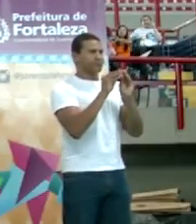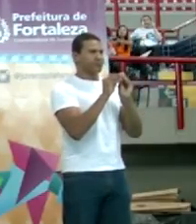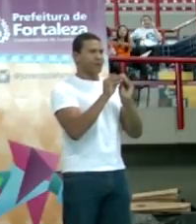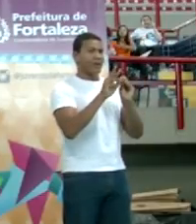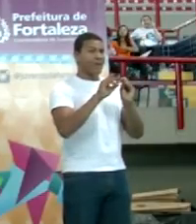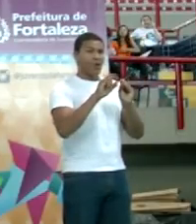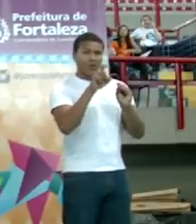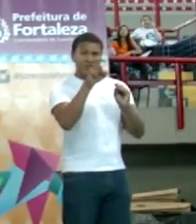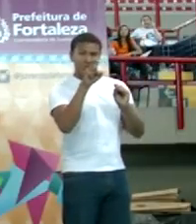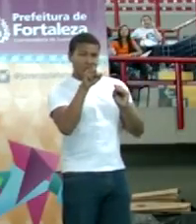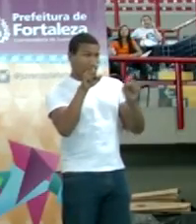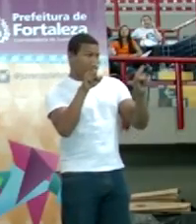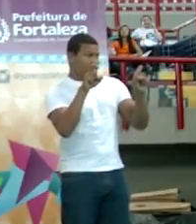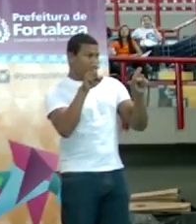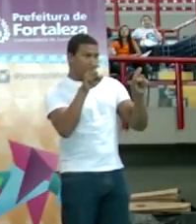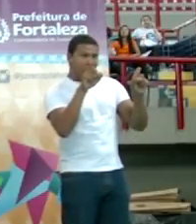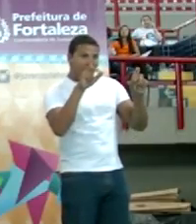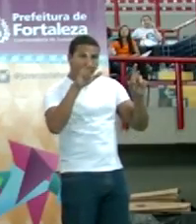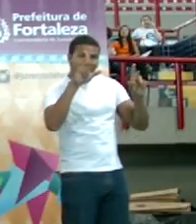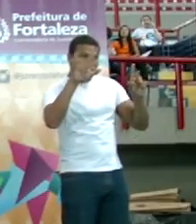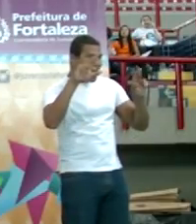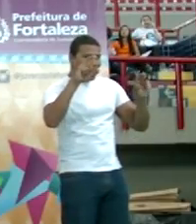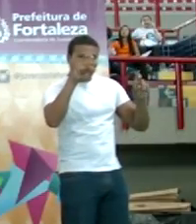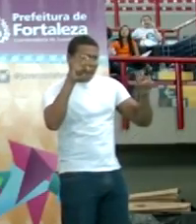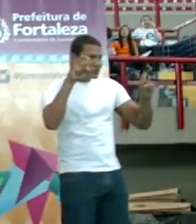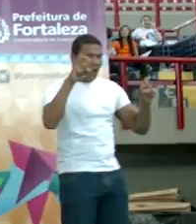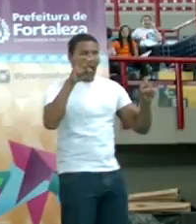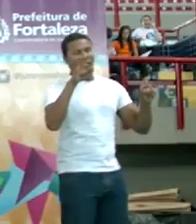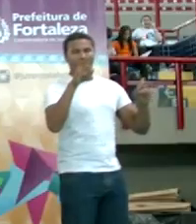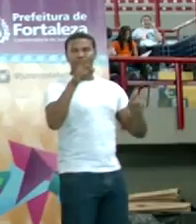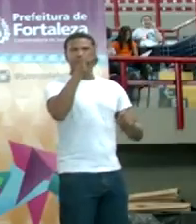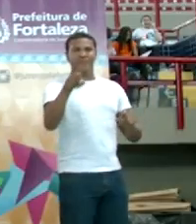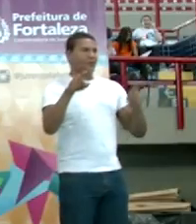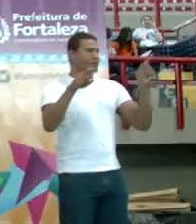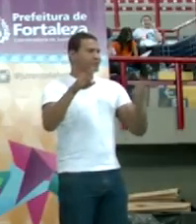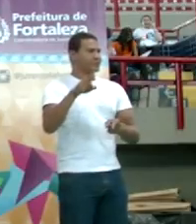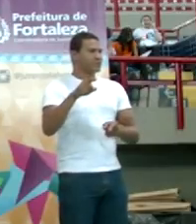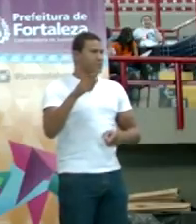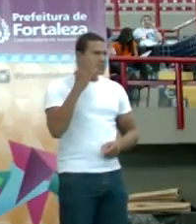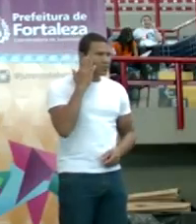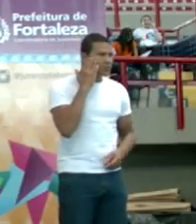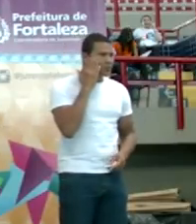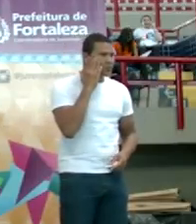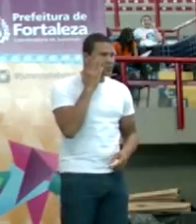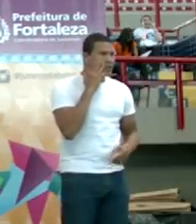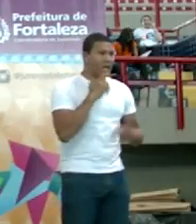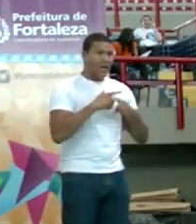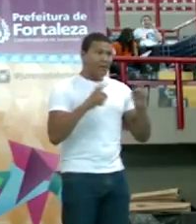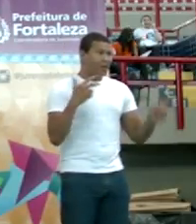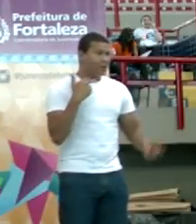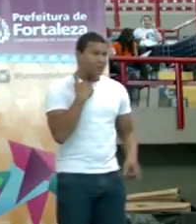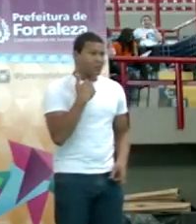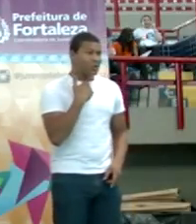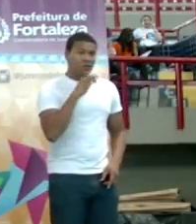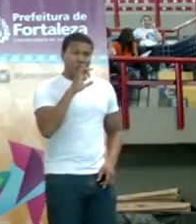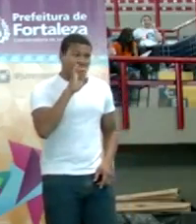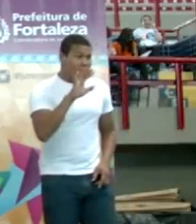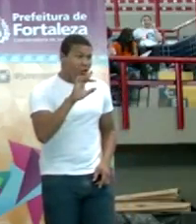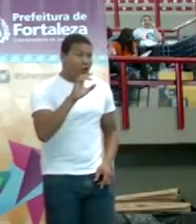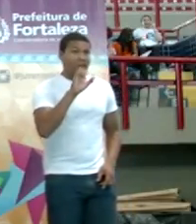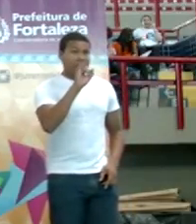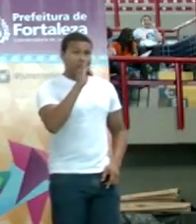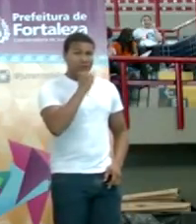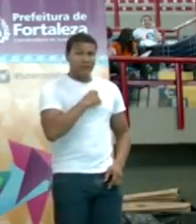cancelando, porque a gente acha que ficou igual, cancela. Mas pense, pessoal, eu só posso cancelar uma coisa se eu